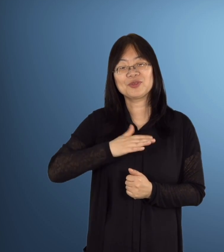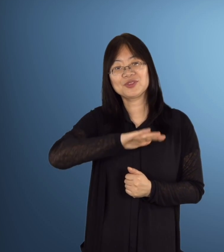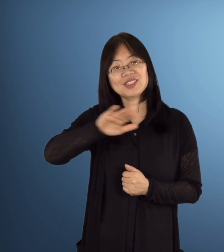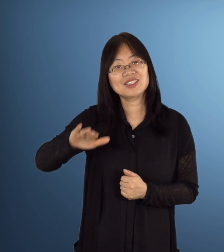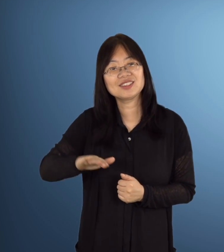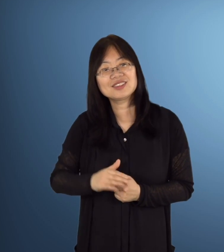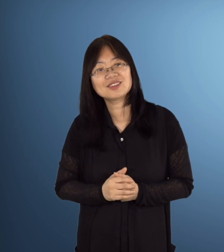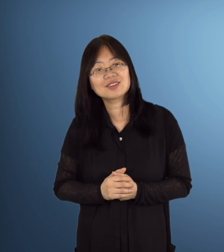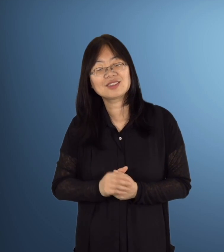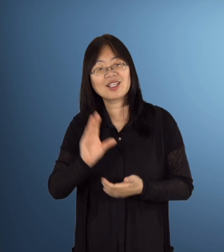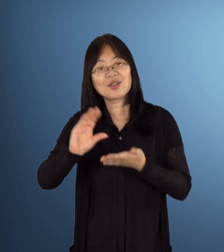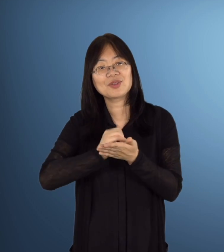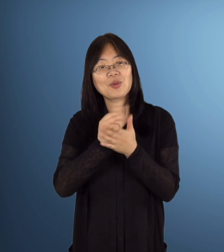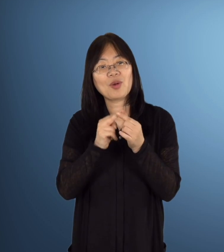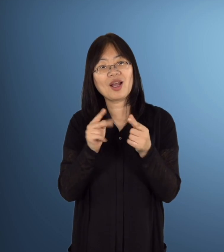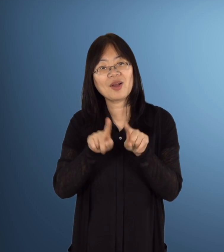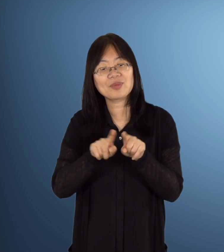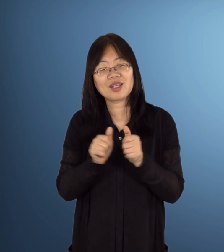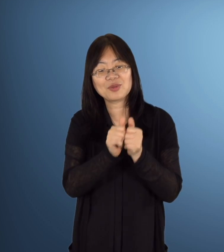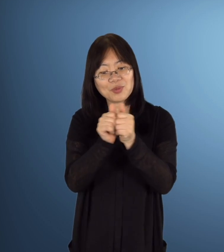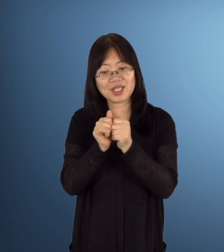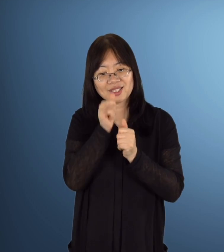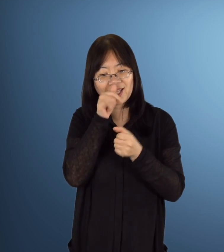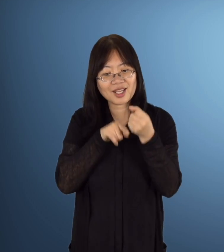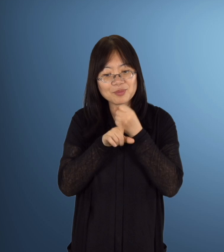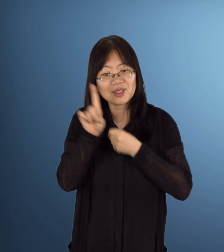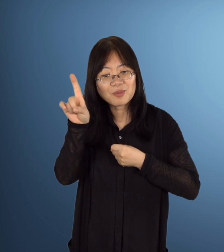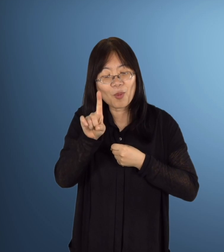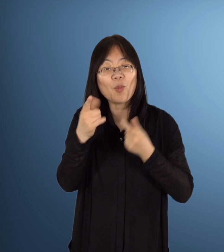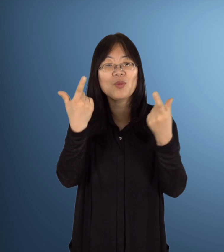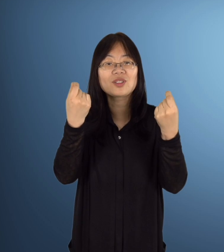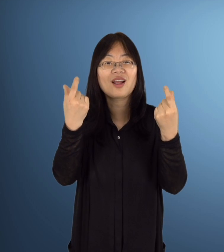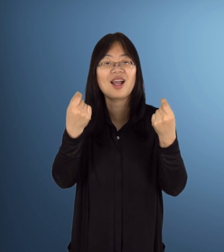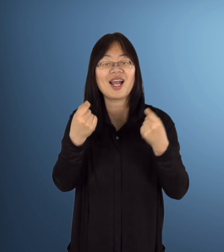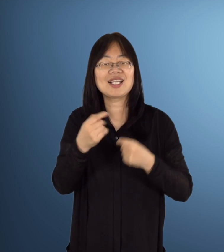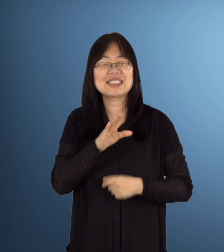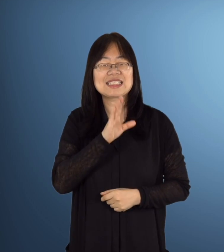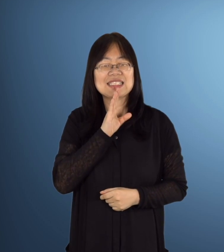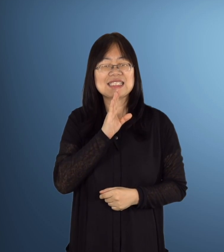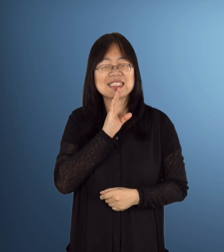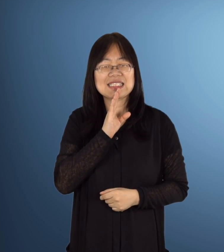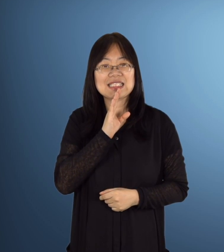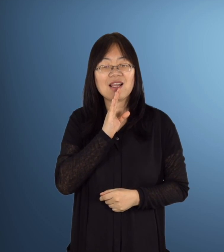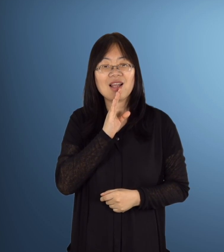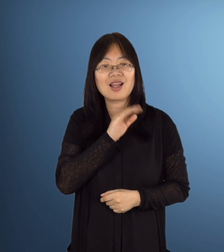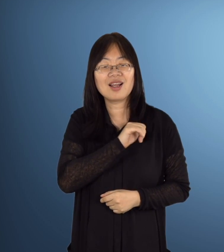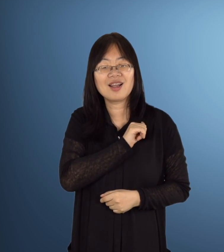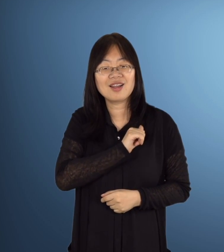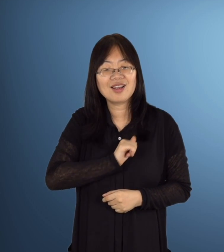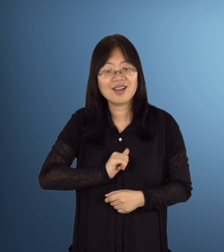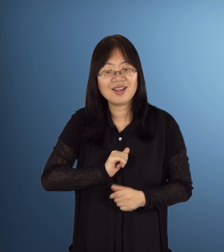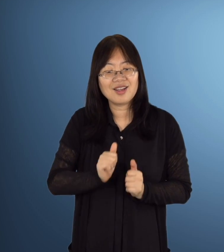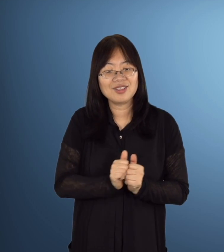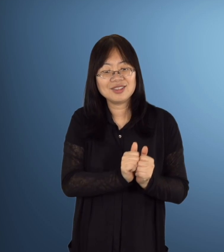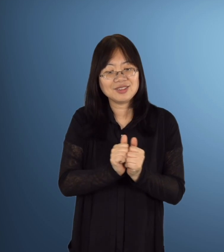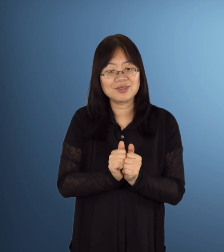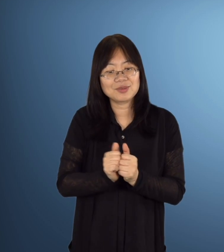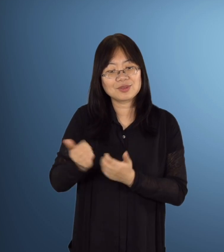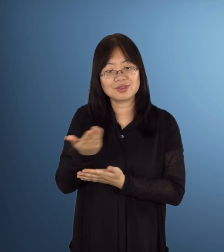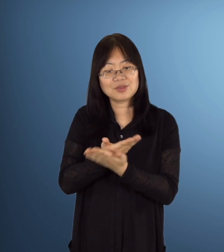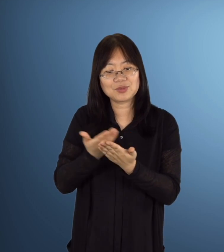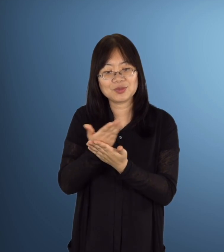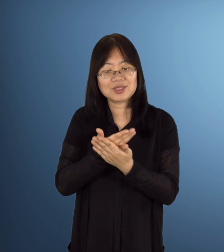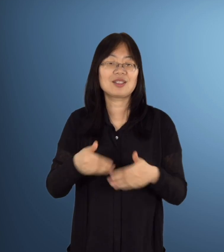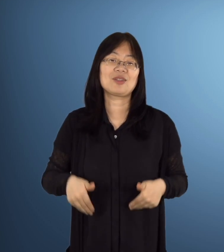우리가 그리스도와 동행한다는 것은 그런 진득한 동거와 동행과 교제가 있어야